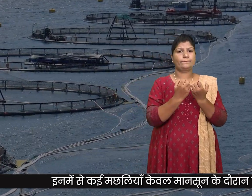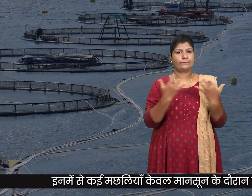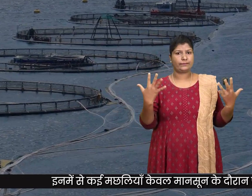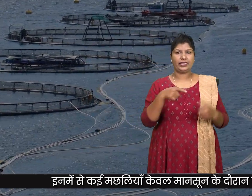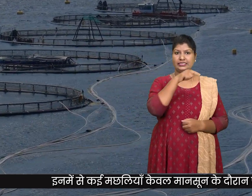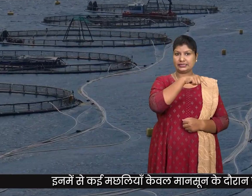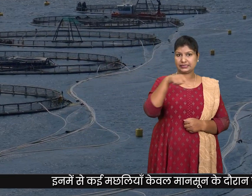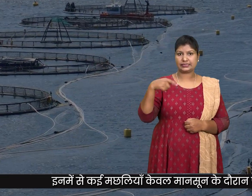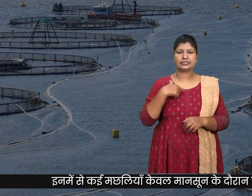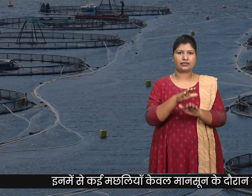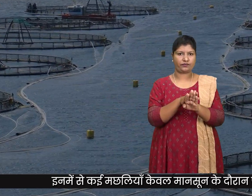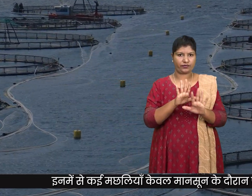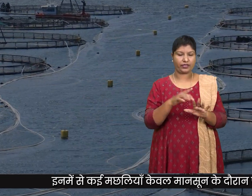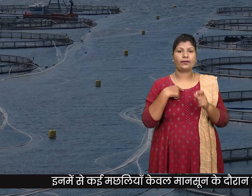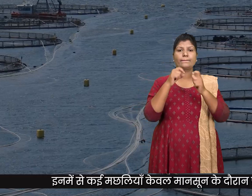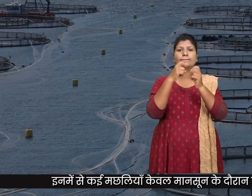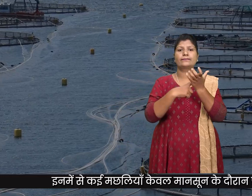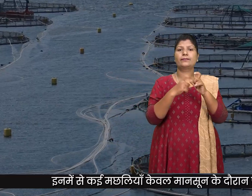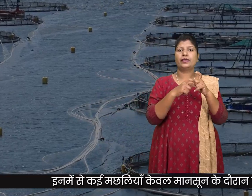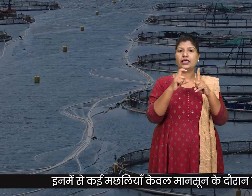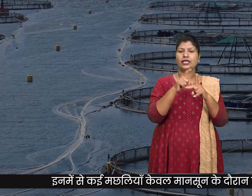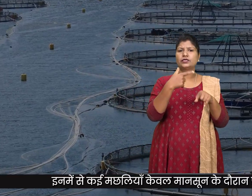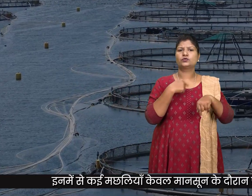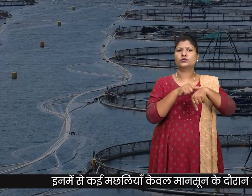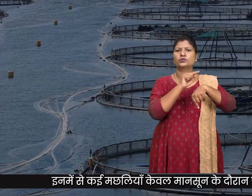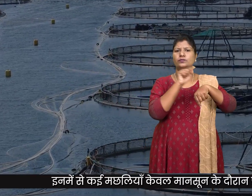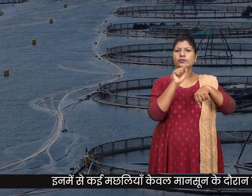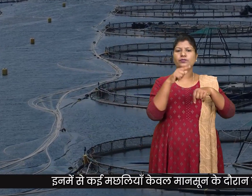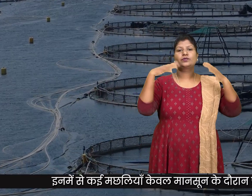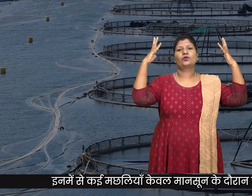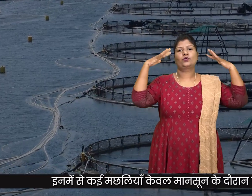मछलियां केवल मानसून के दौरान प्रजनन करती है।